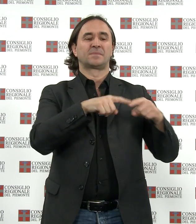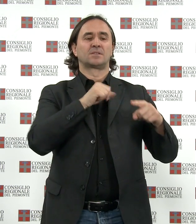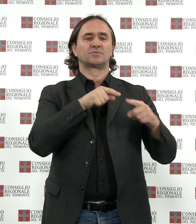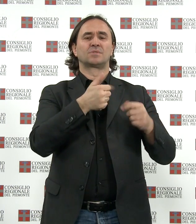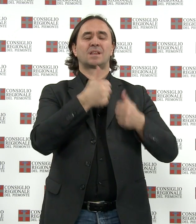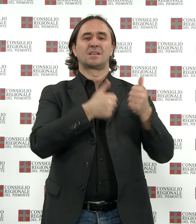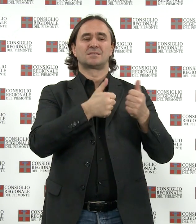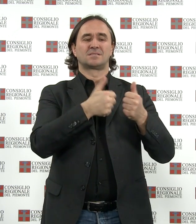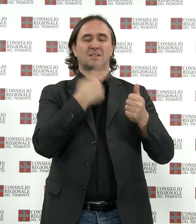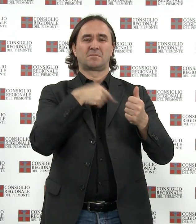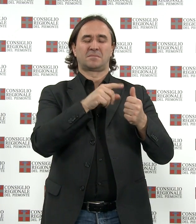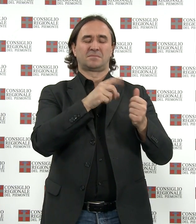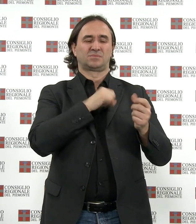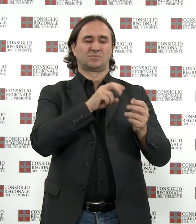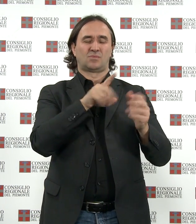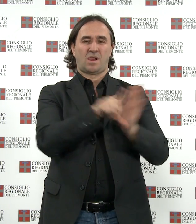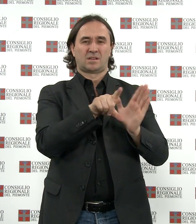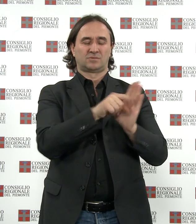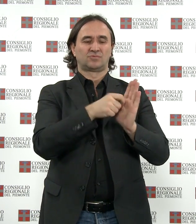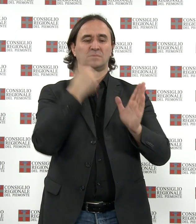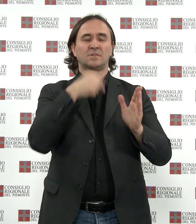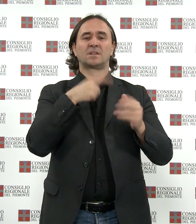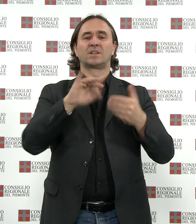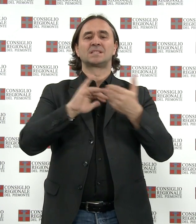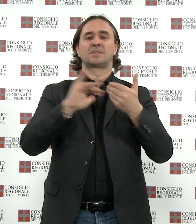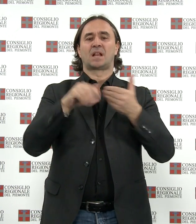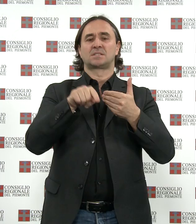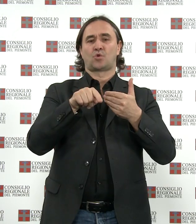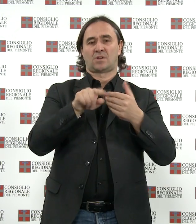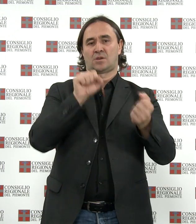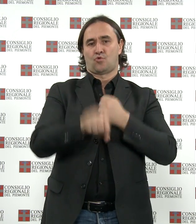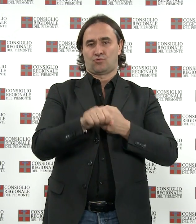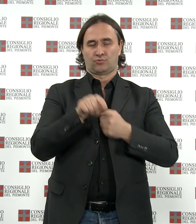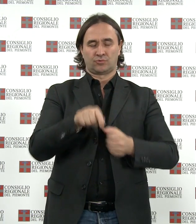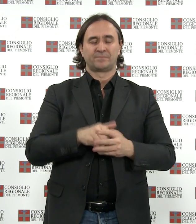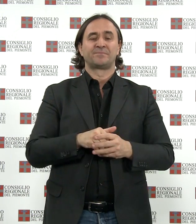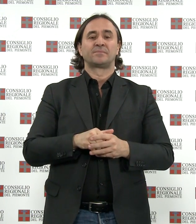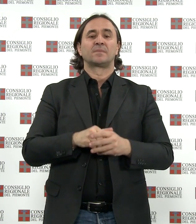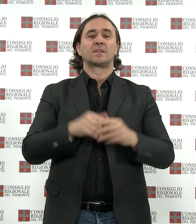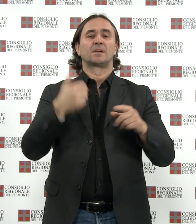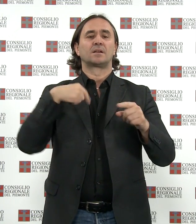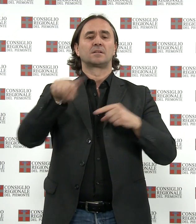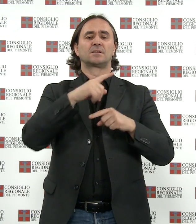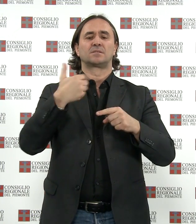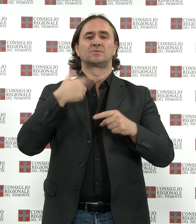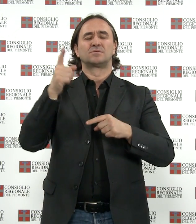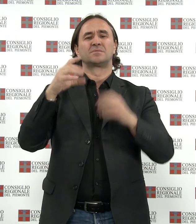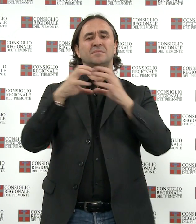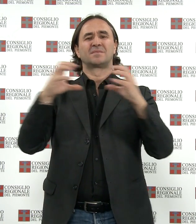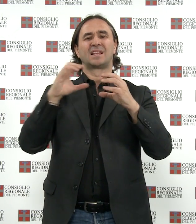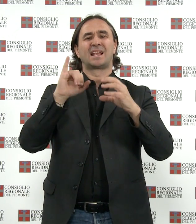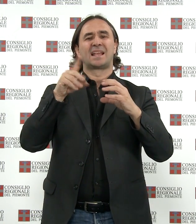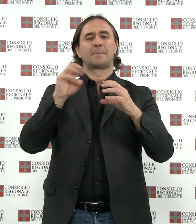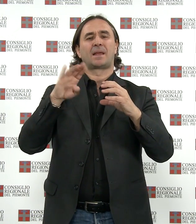ogni forma di discriminazione. Nella pausa dei lavori è stata ricevuta una delegazione di dipendenti dell'ipermercato Auchan